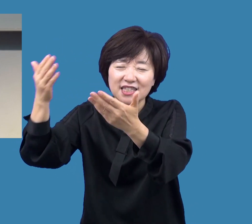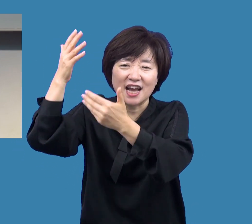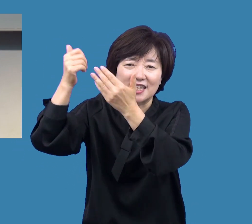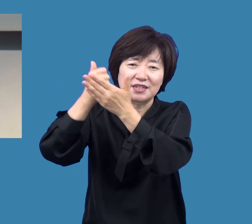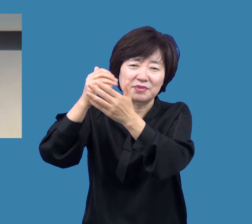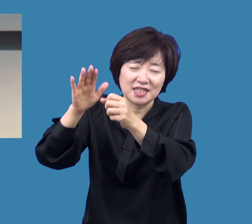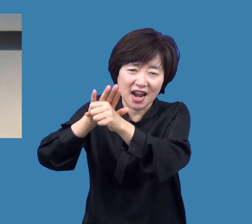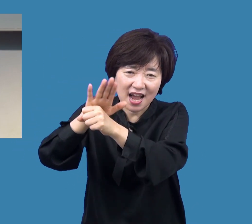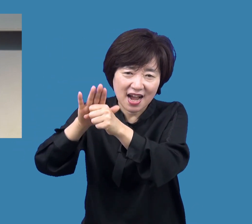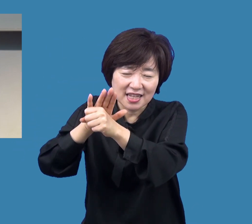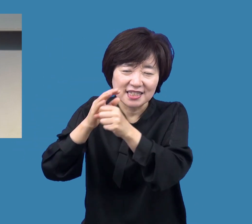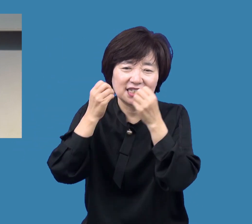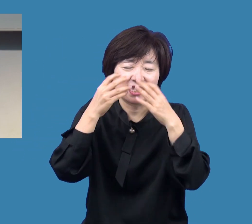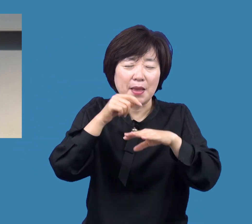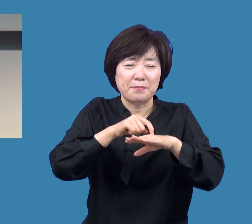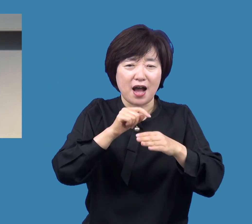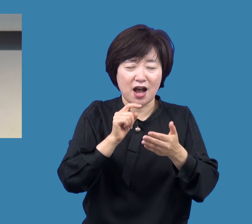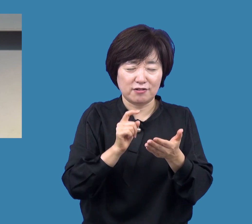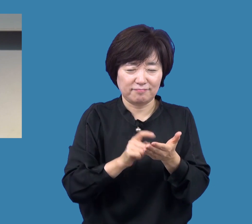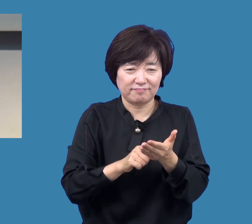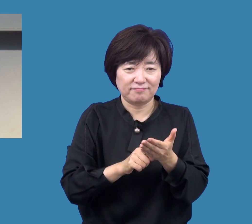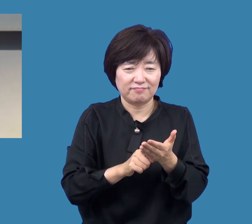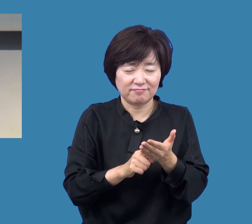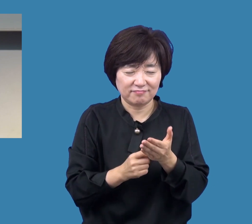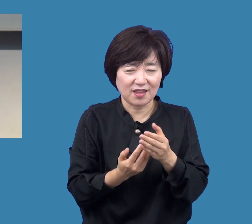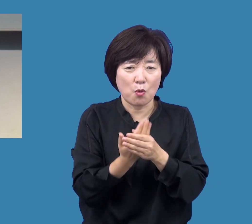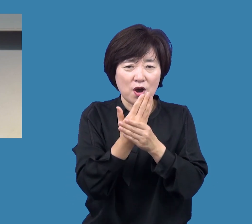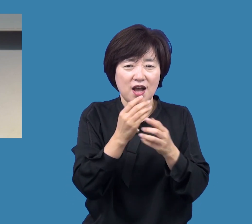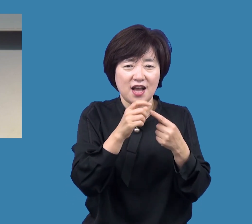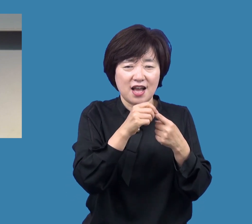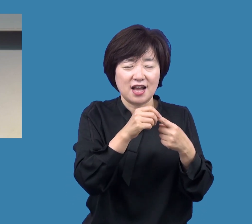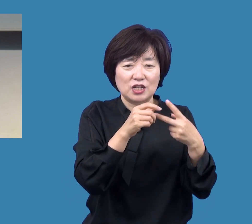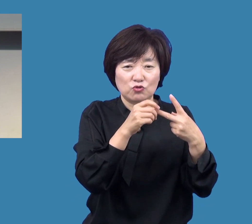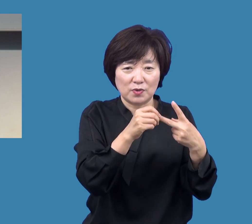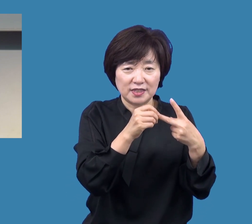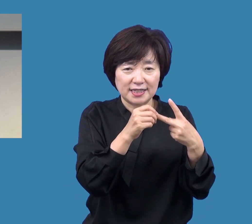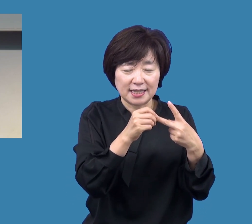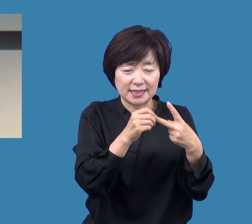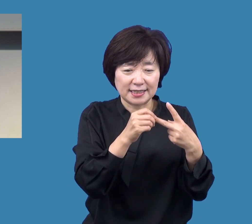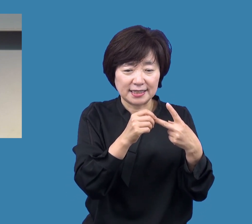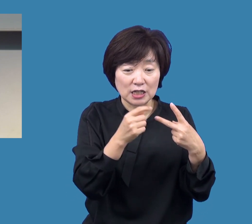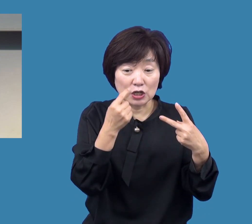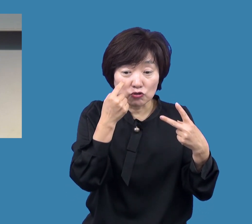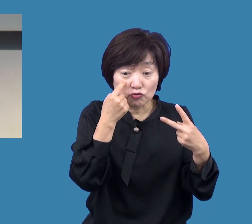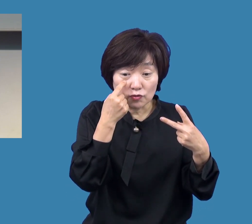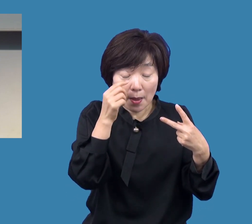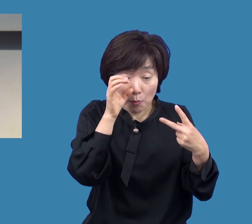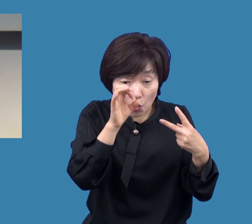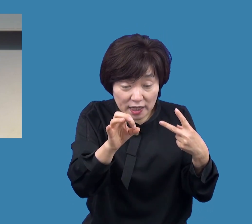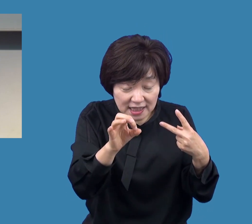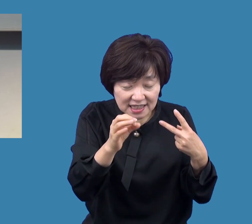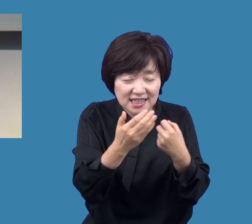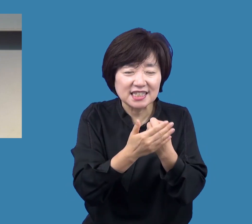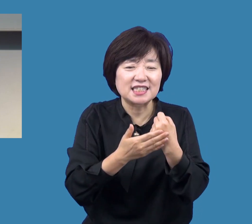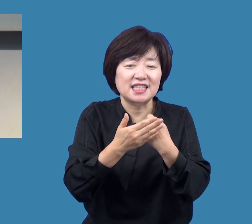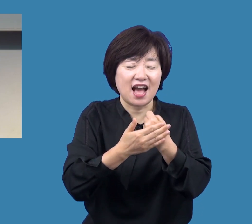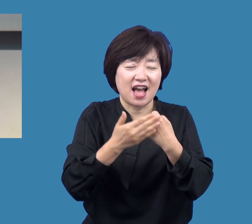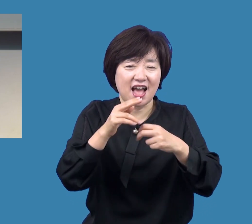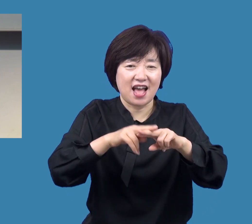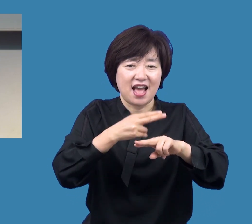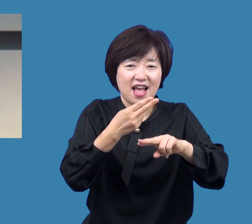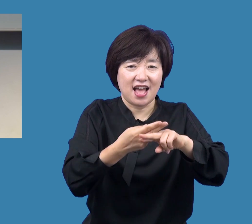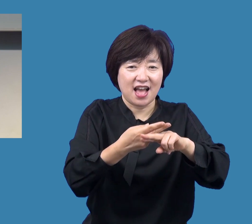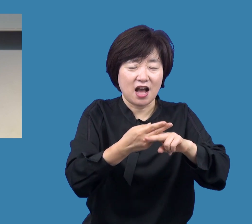사랑하게 하시고 하는 새 마음들이 부어지게 하는 것이 첫 번째였다면, 두 번째는 보여지는 은사들이 나타납니다. 보여지는